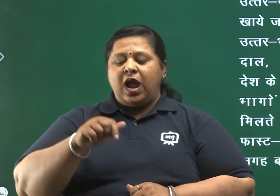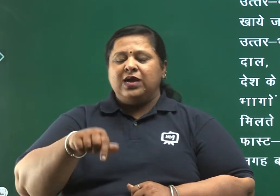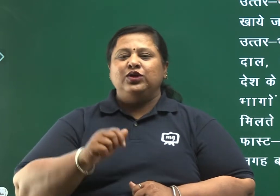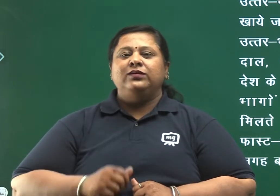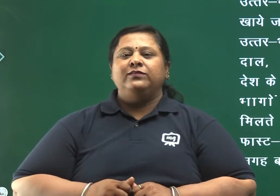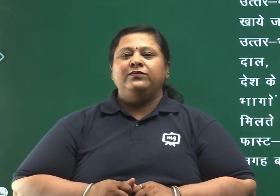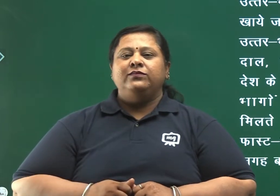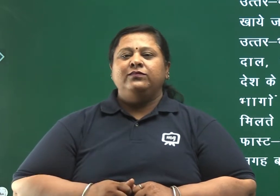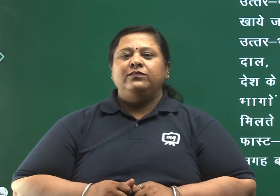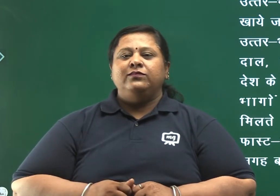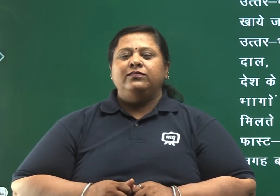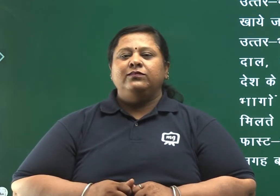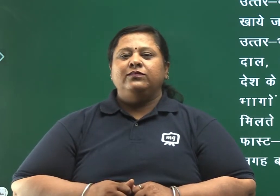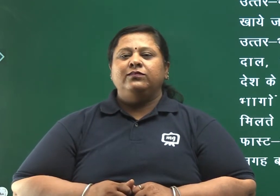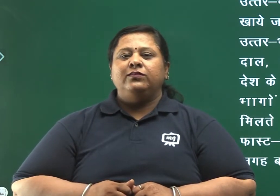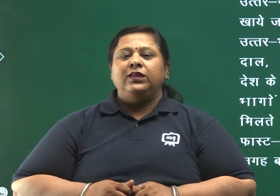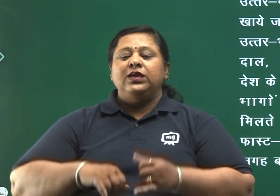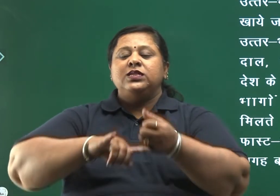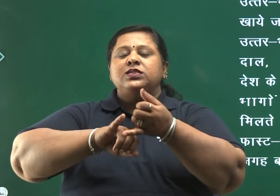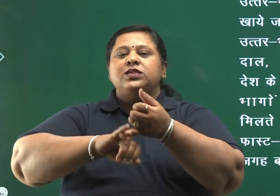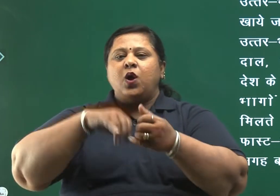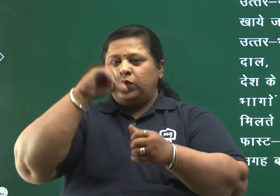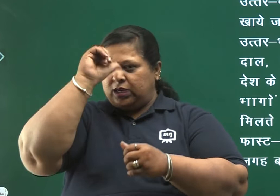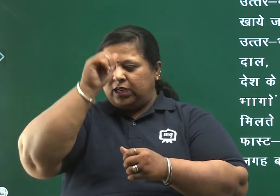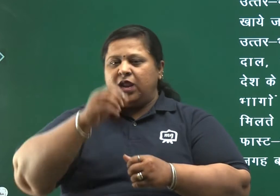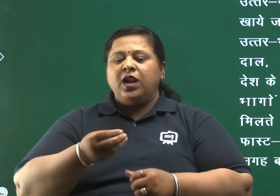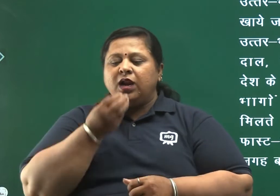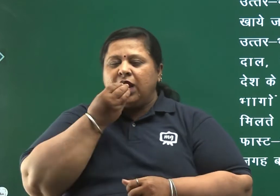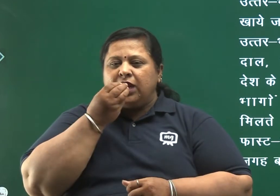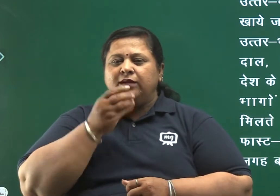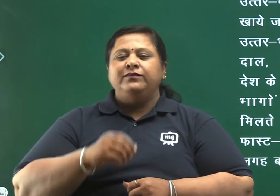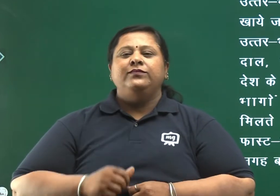आज दक्षिण भारतीय व्यंजन